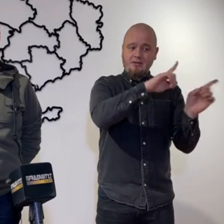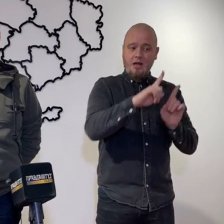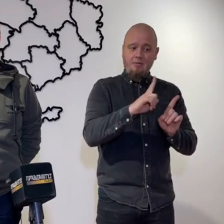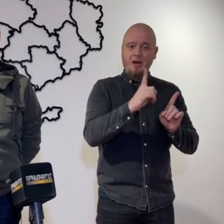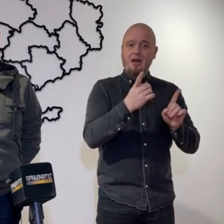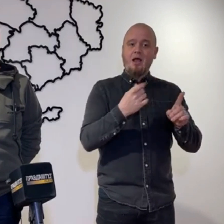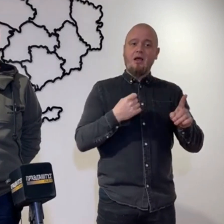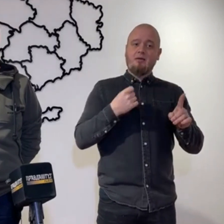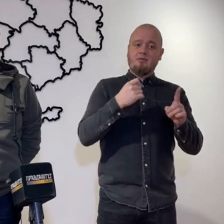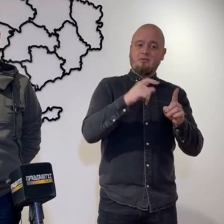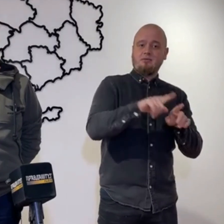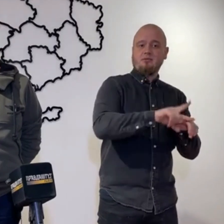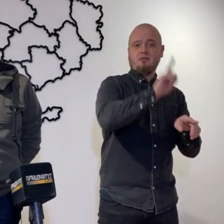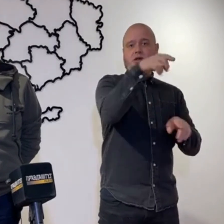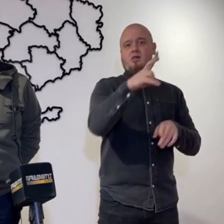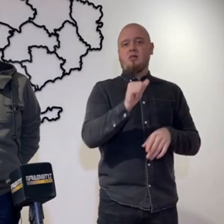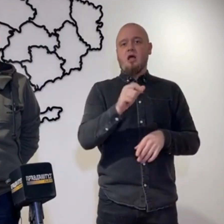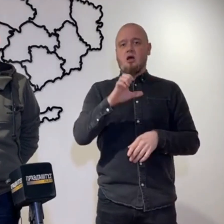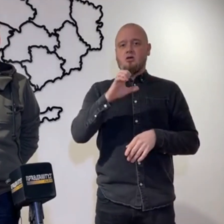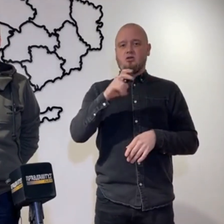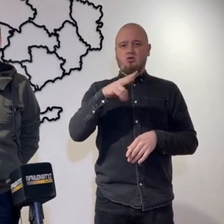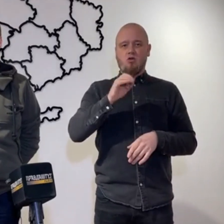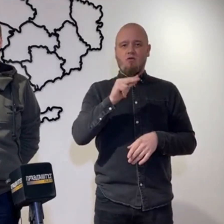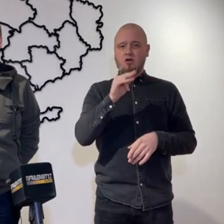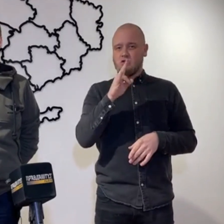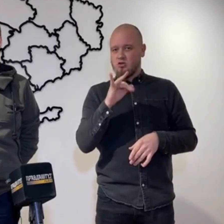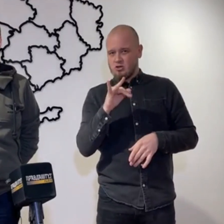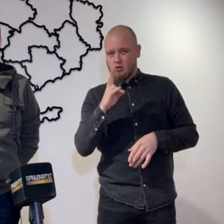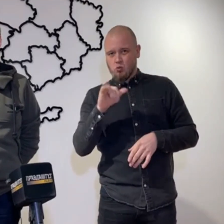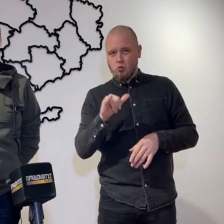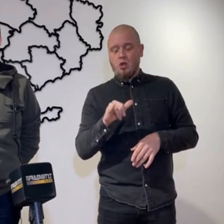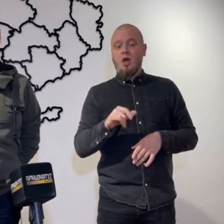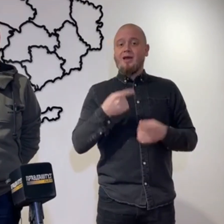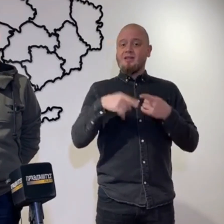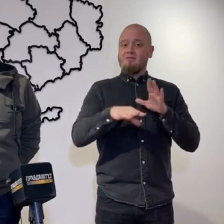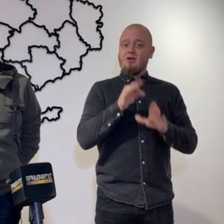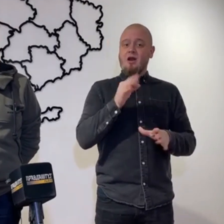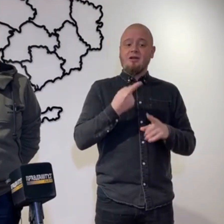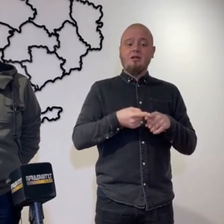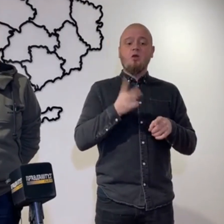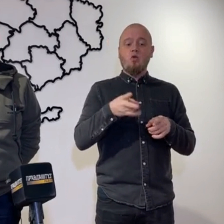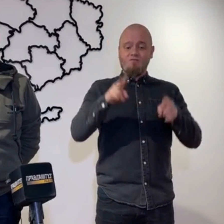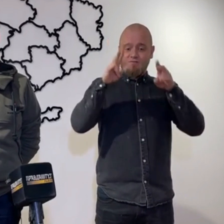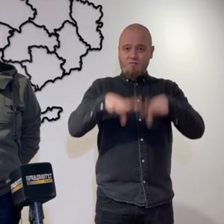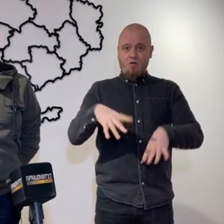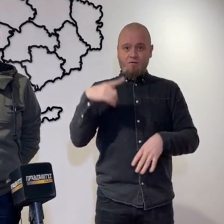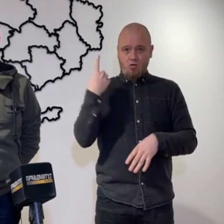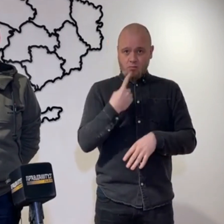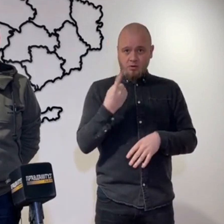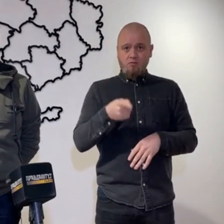стиковими поїздами їдуть на Словаччину. Інший варіант, вони і залишаються в області,